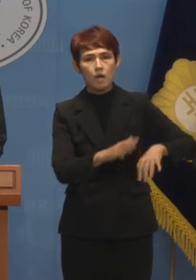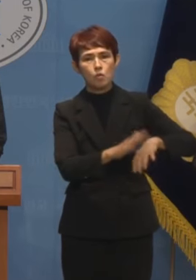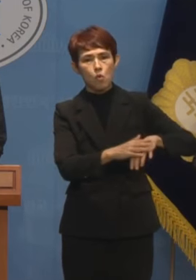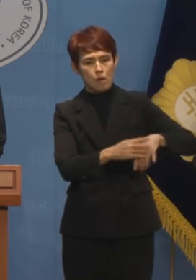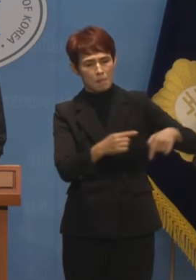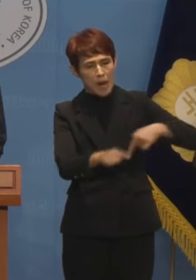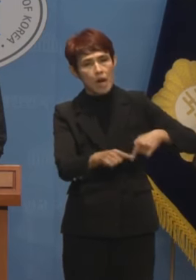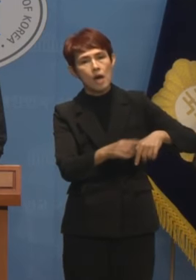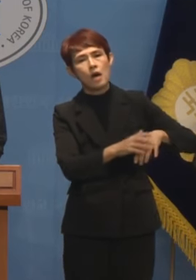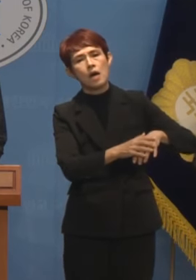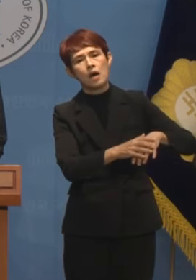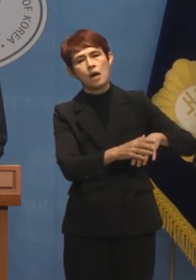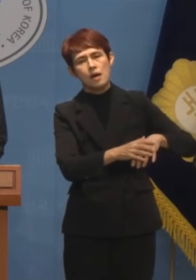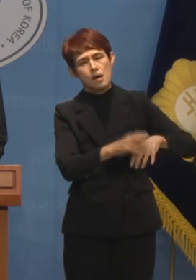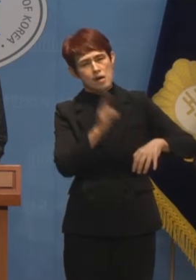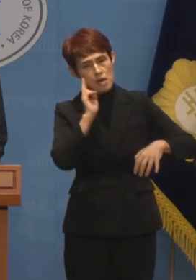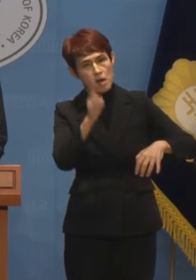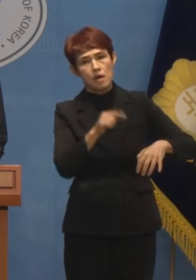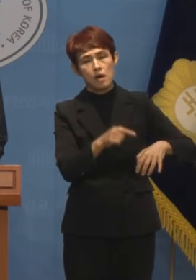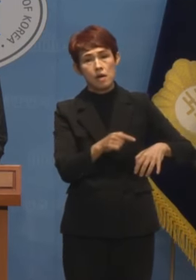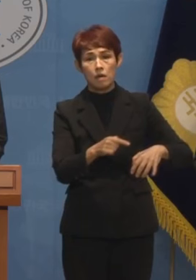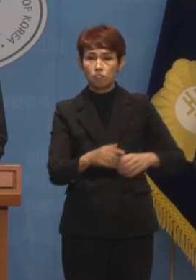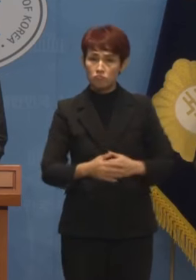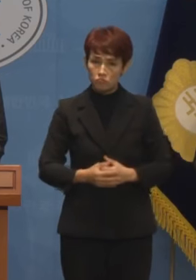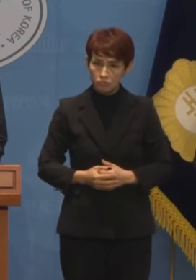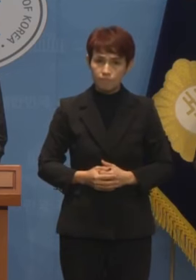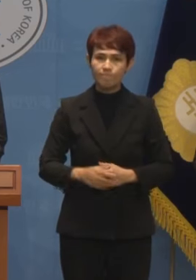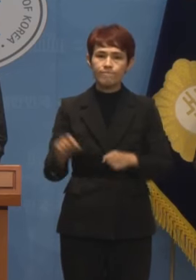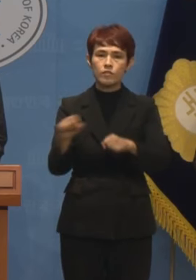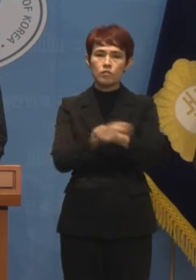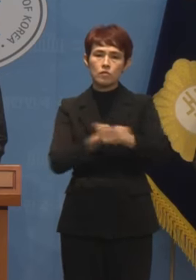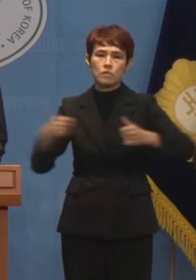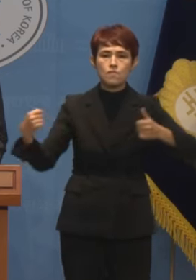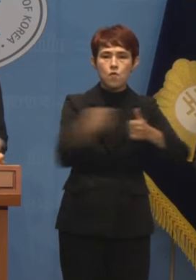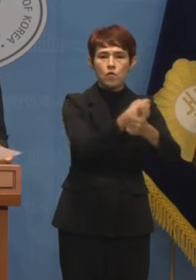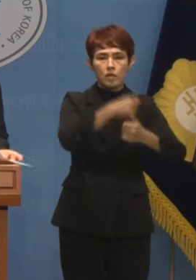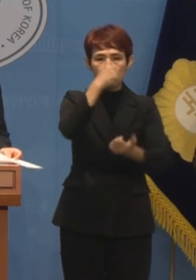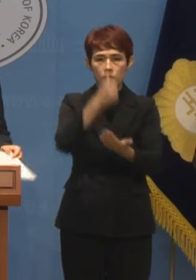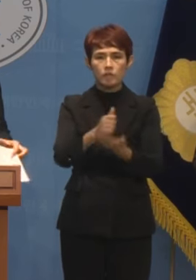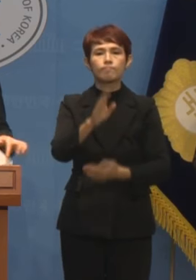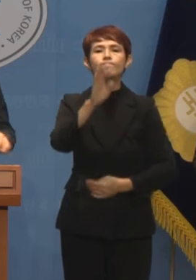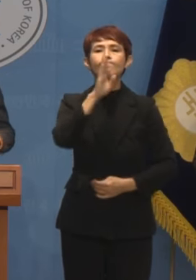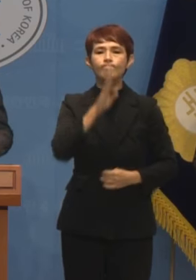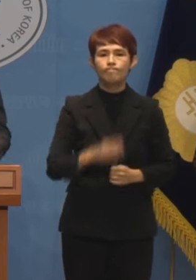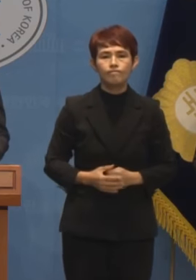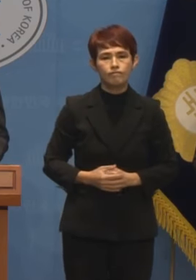손상이라는 중상을 입었습니다. 이는 명백히 특수폭행 치상에 해당합니다.